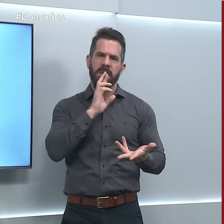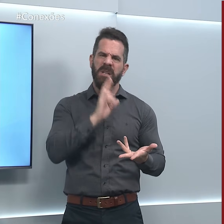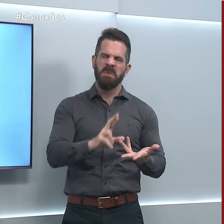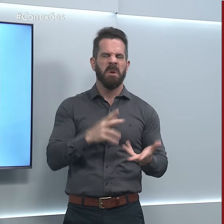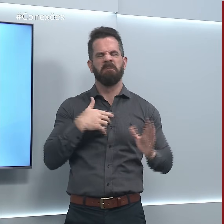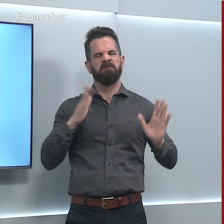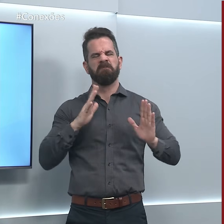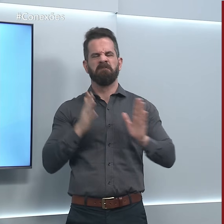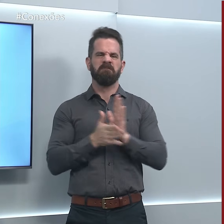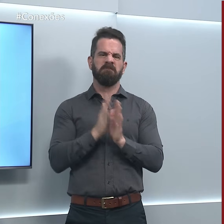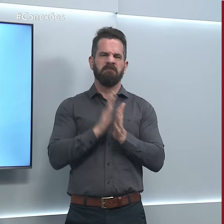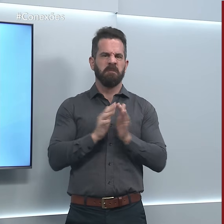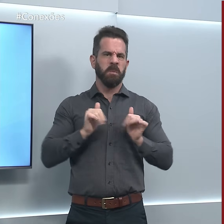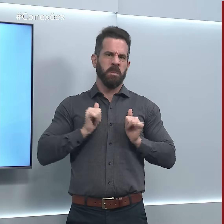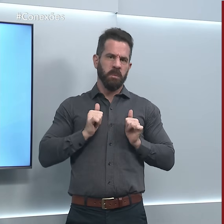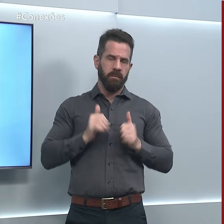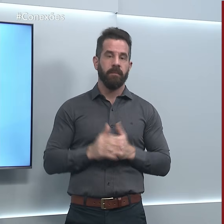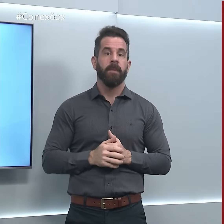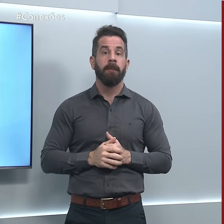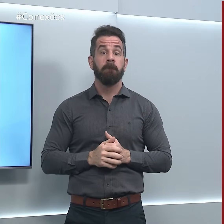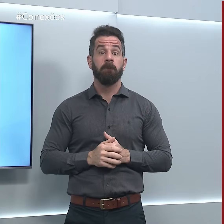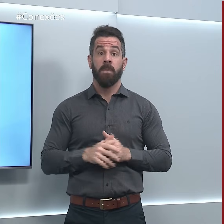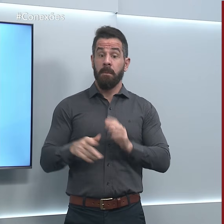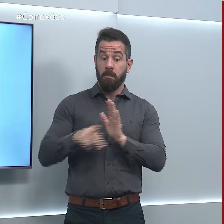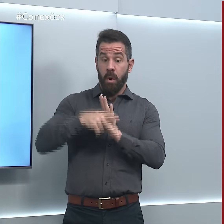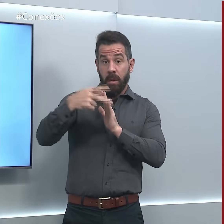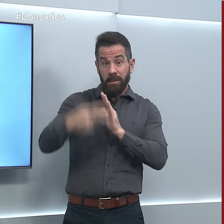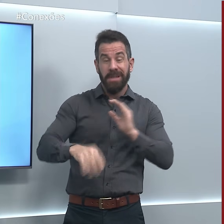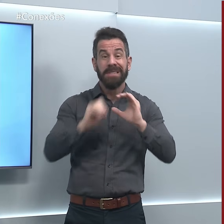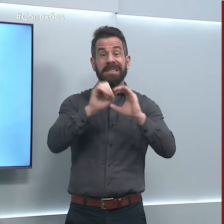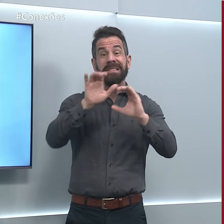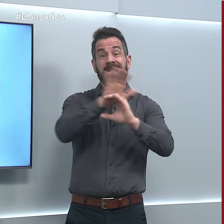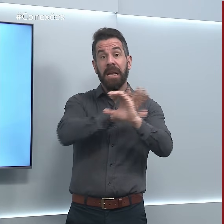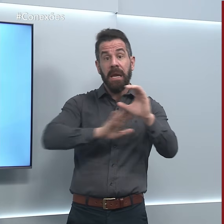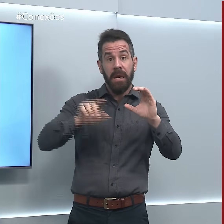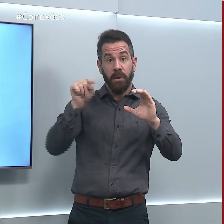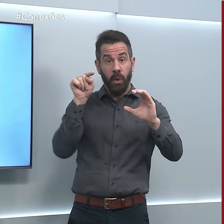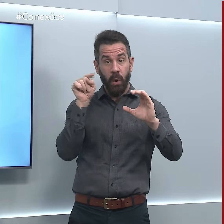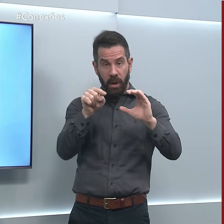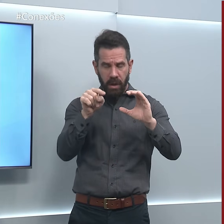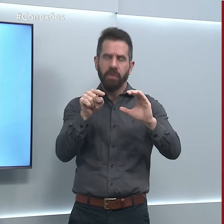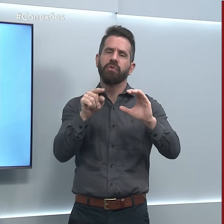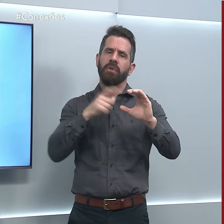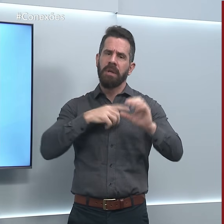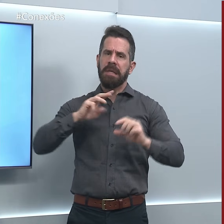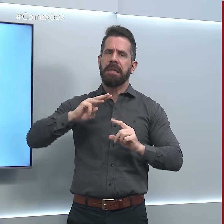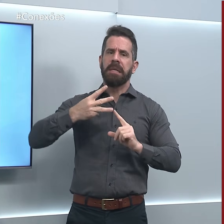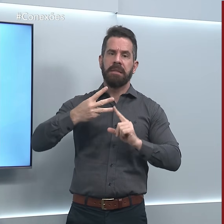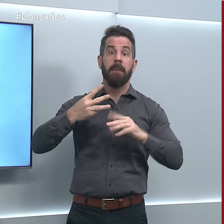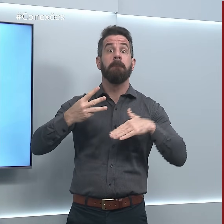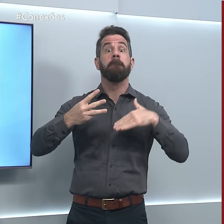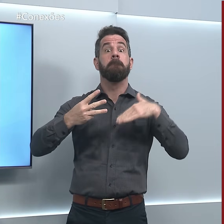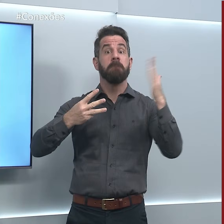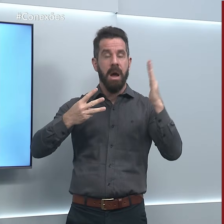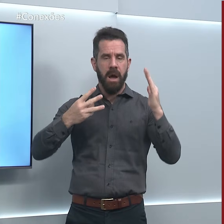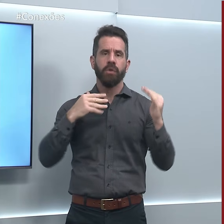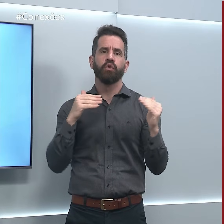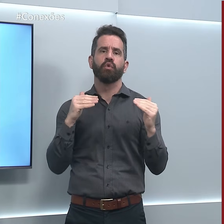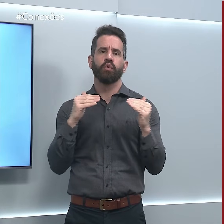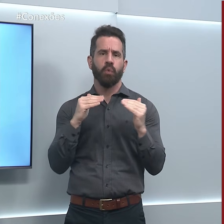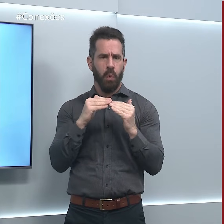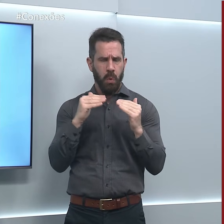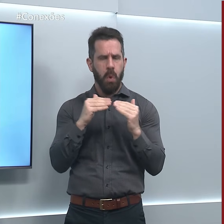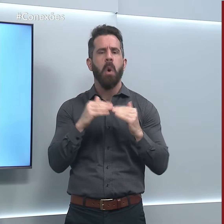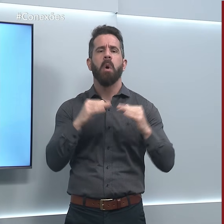preferiram não responder. E no recorte regional, o Centro-Oeste concentra a terceira maior taxa de concordância com a